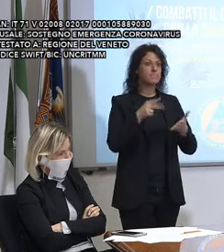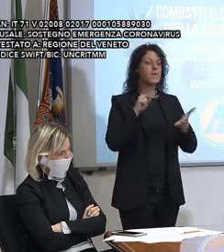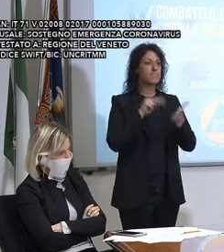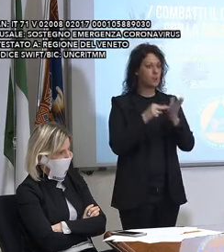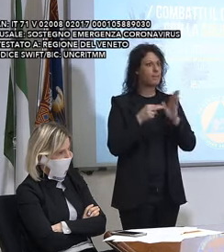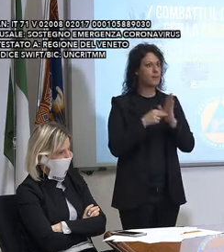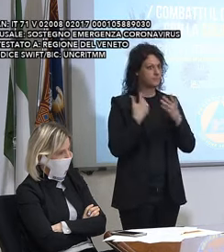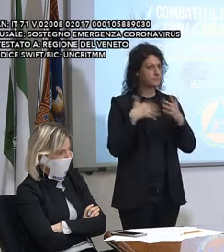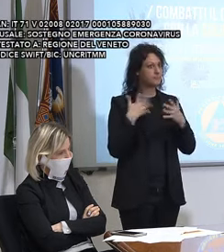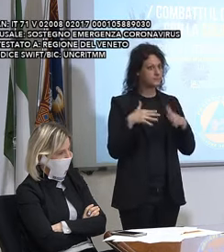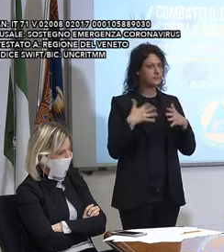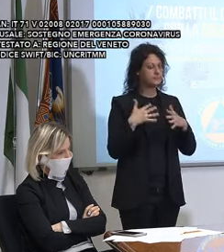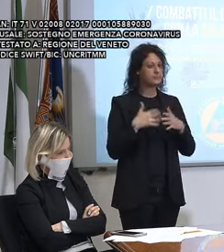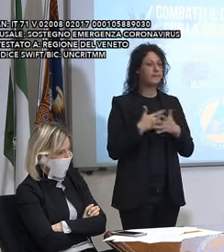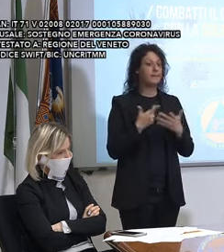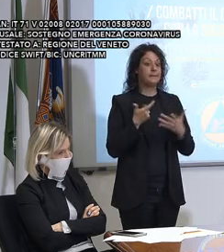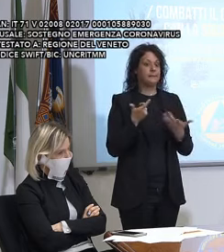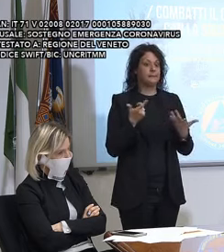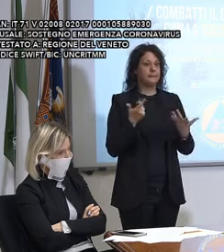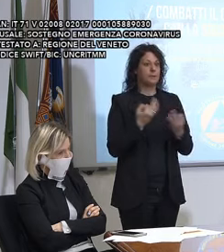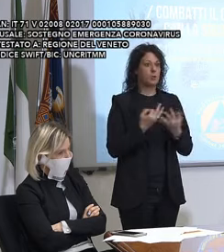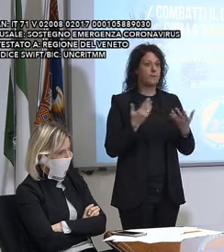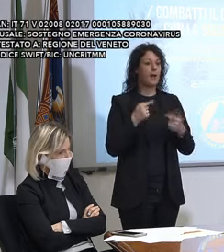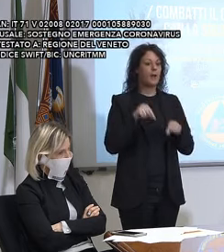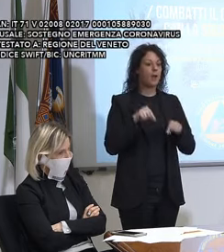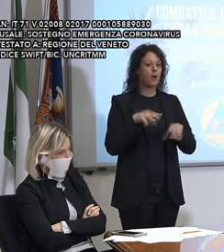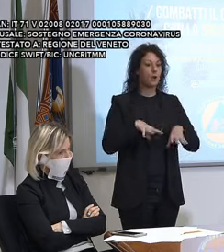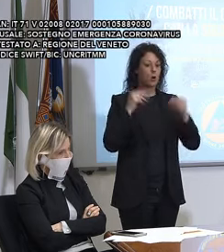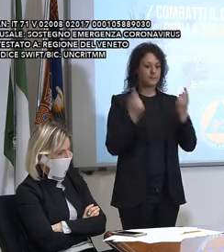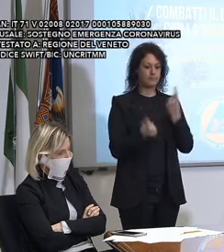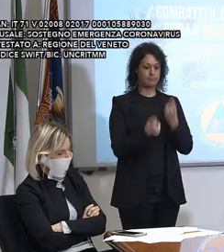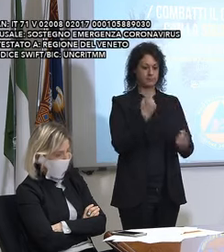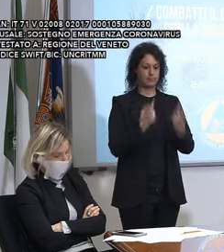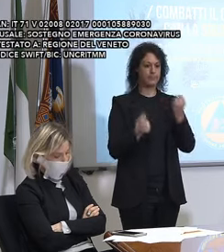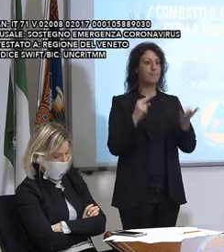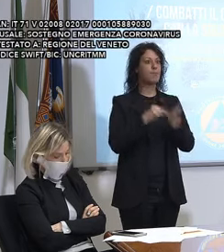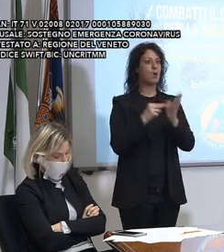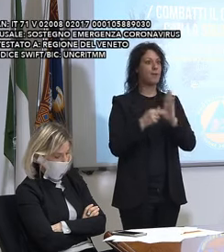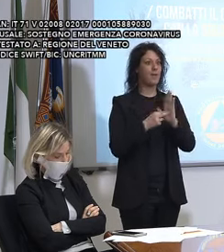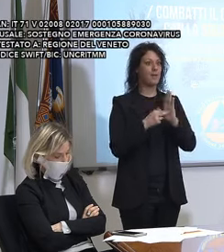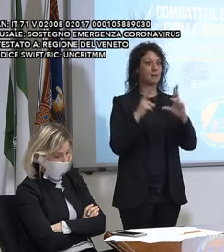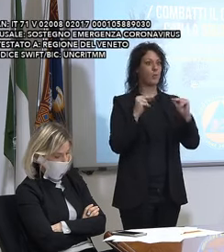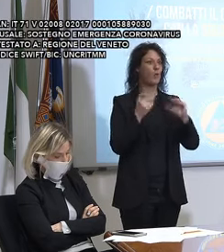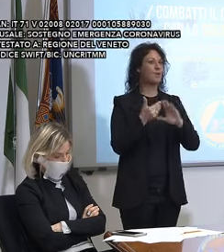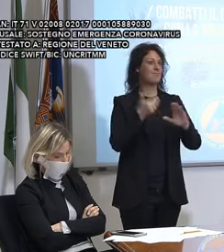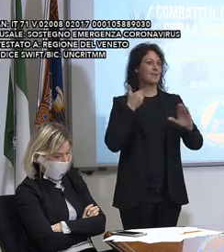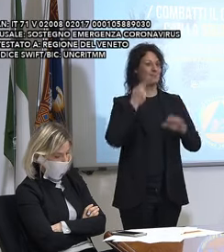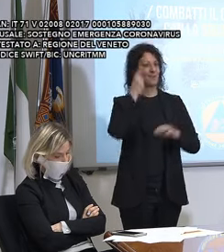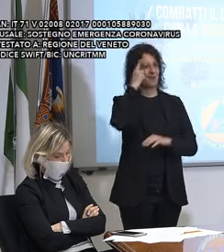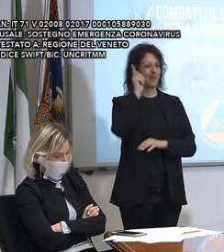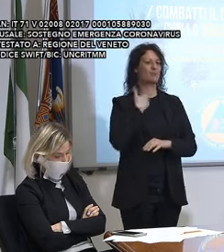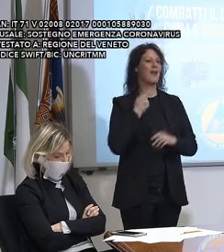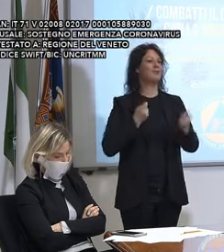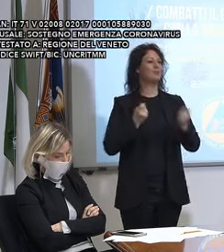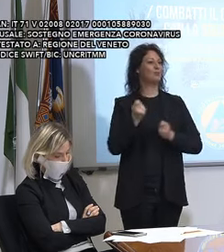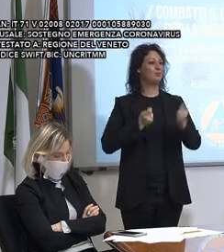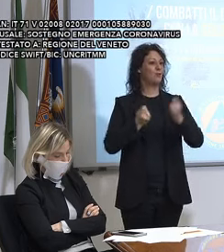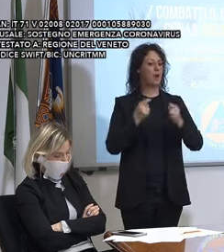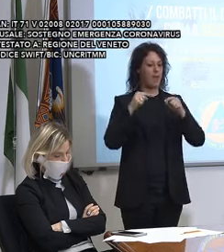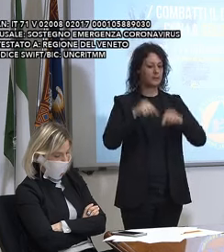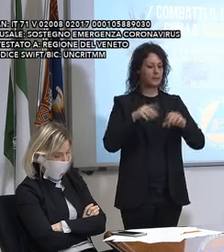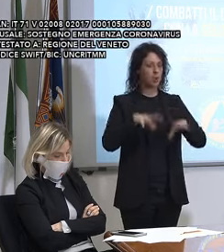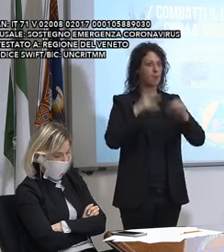Siamo in una guerra nella quale ovviamente vengono fuori i problemi che prima non conoscevamo, o meglio erano gestiti in altra maniera.